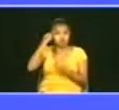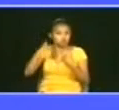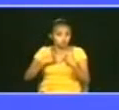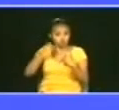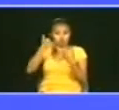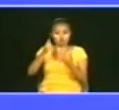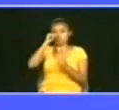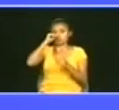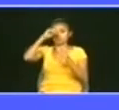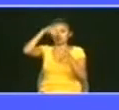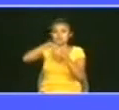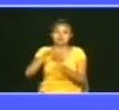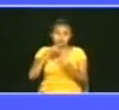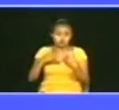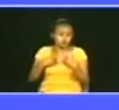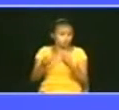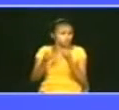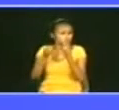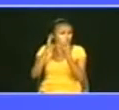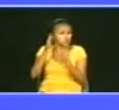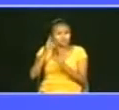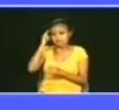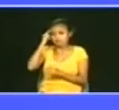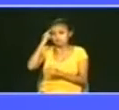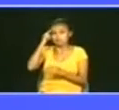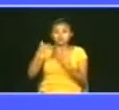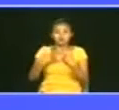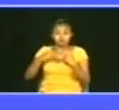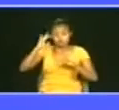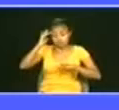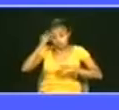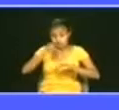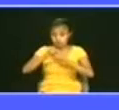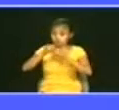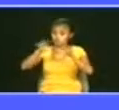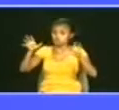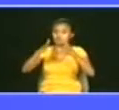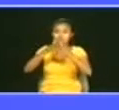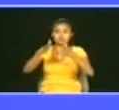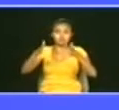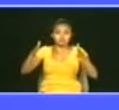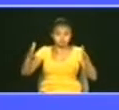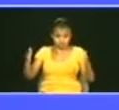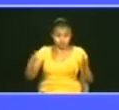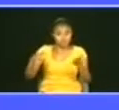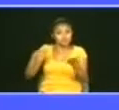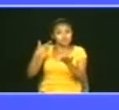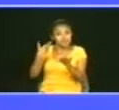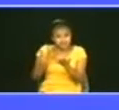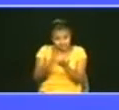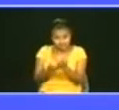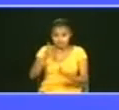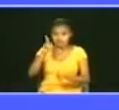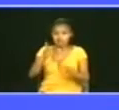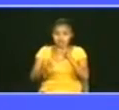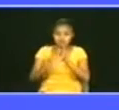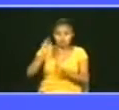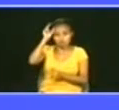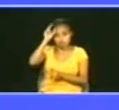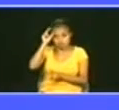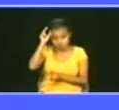አገራችን እየመጡ ያሉ ብዙ አይነት አስተሳሰቦች አሉ፣ የበሽታውን ስርጭት የሚያስፋፉ። ይሄንን